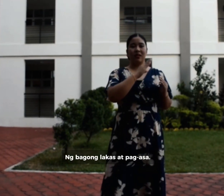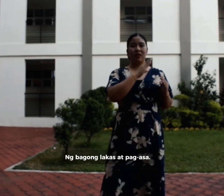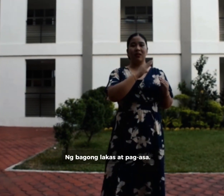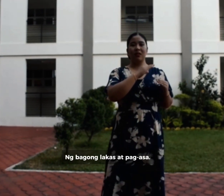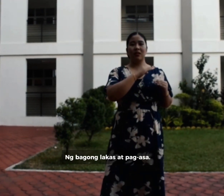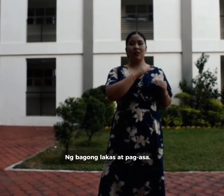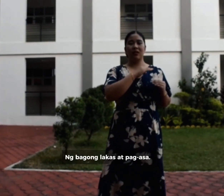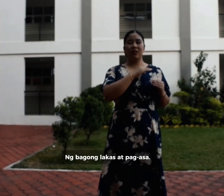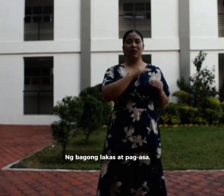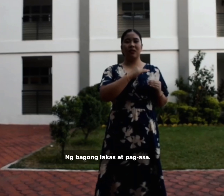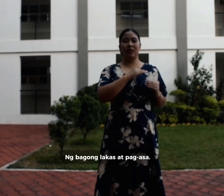pag-asa.